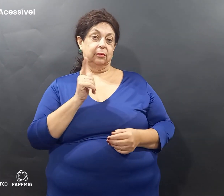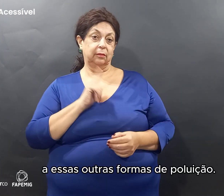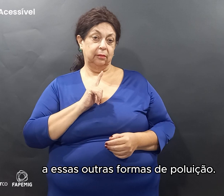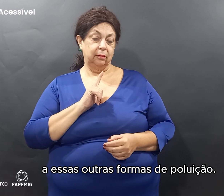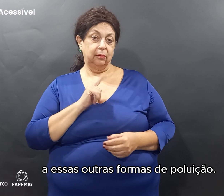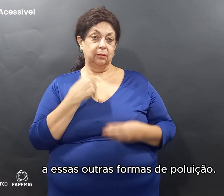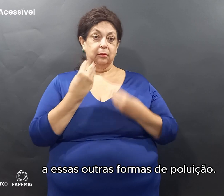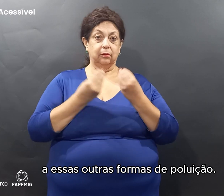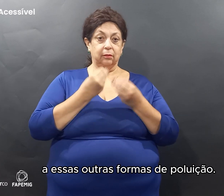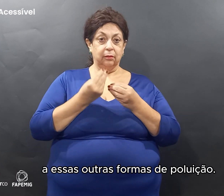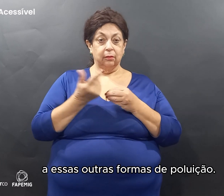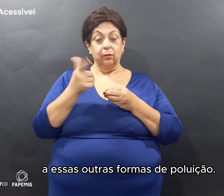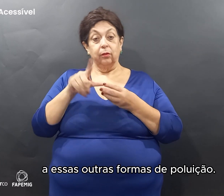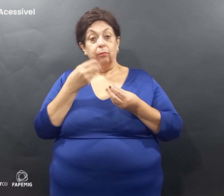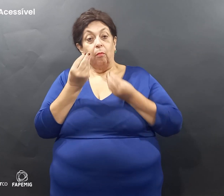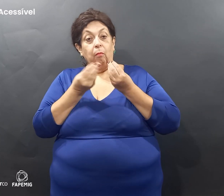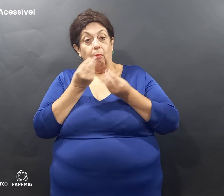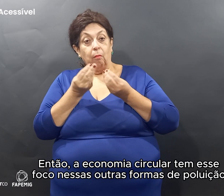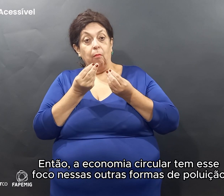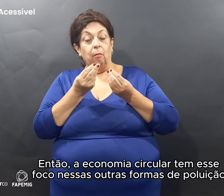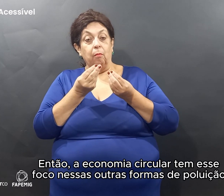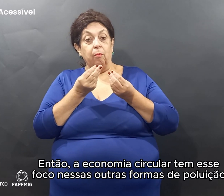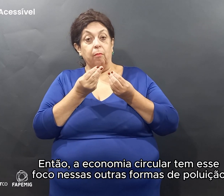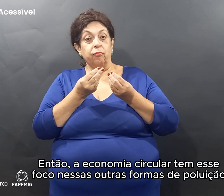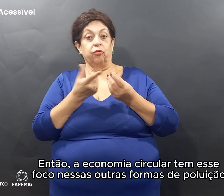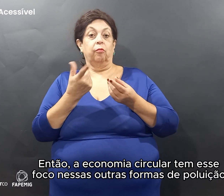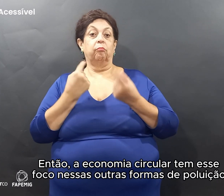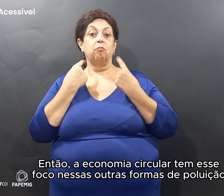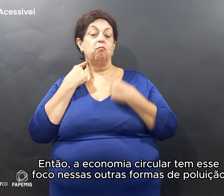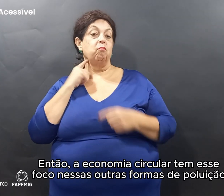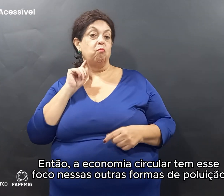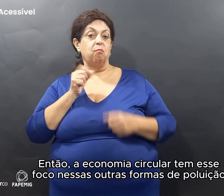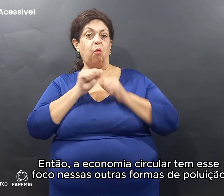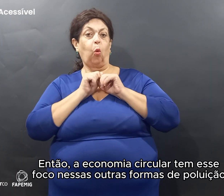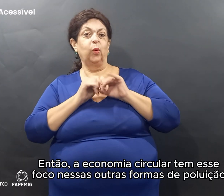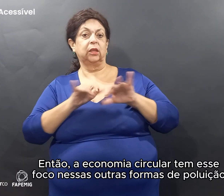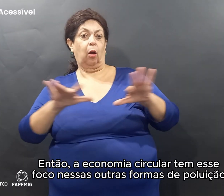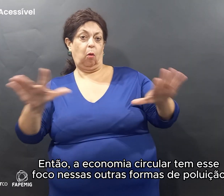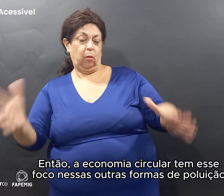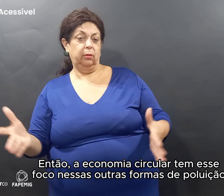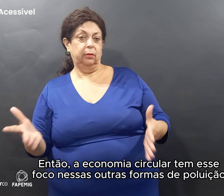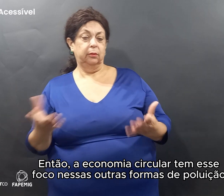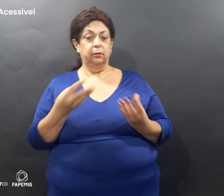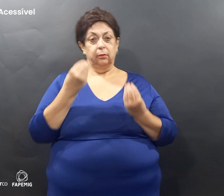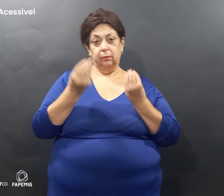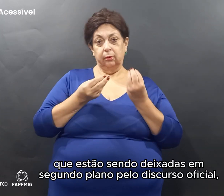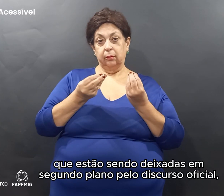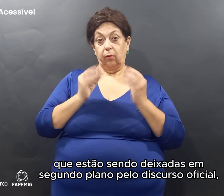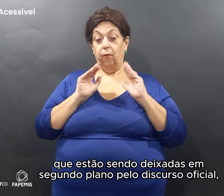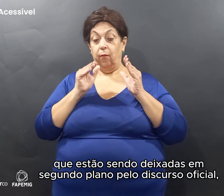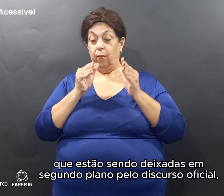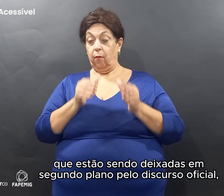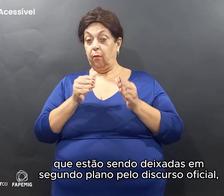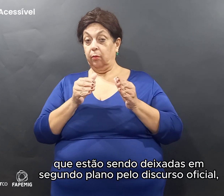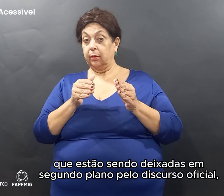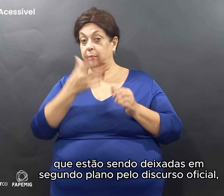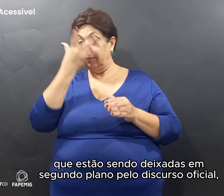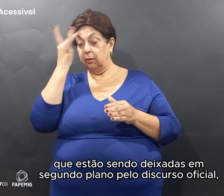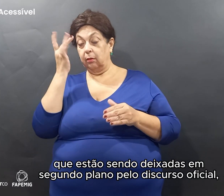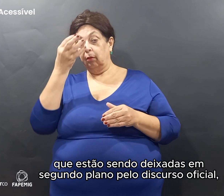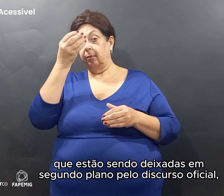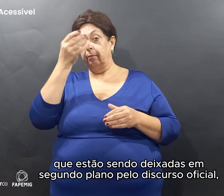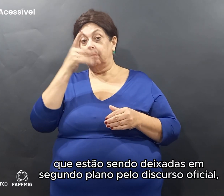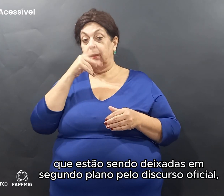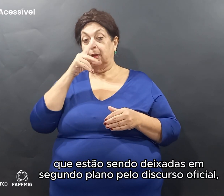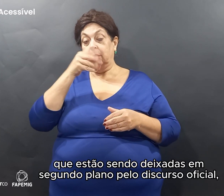relação a essas outras formas de poluição. Então, a economia circular ela tem esse foco nessas outras formas de poluição que estão sendo deixadas em segundo